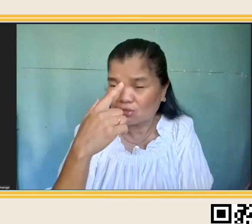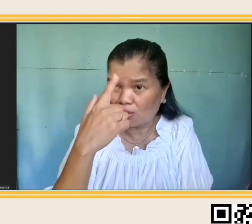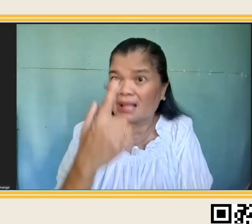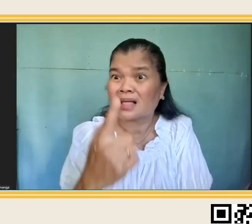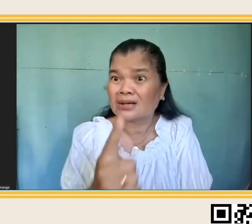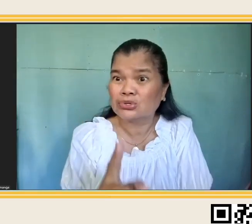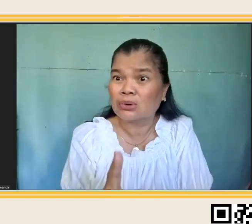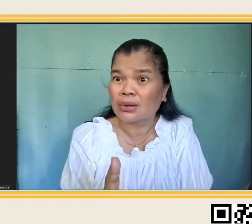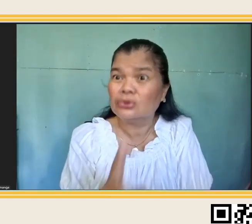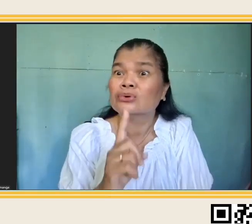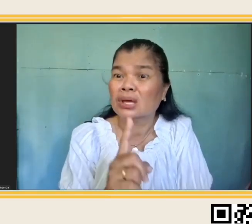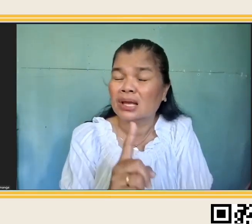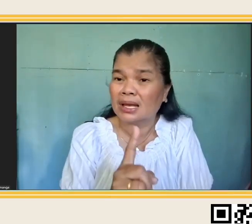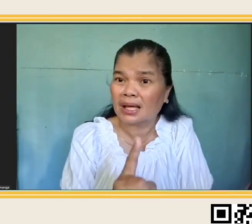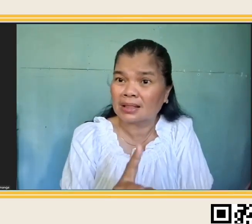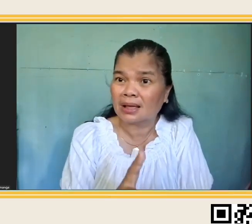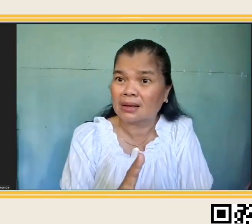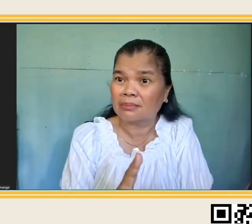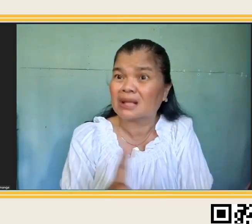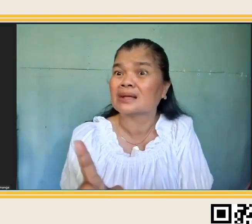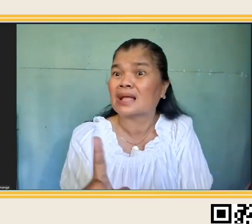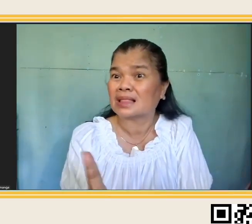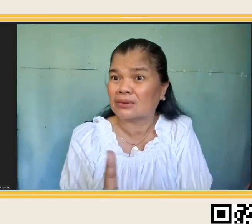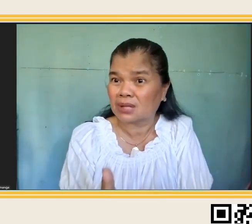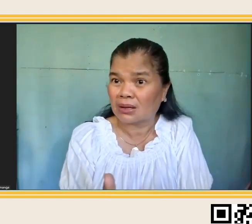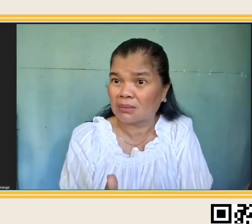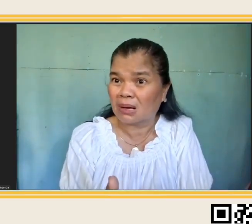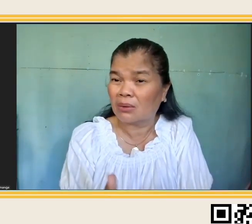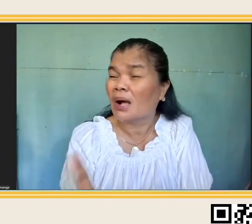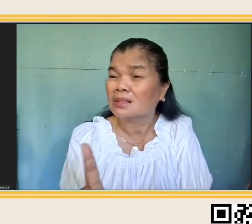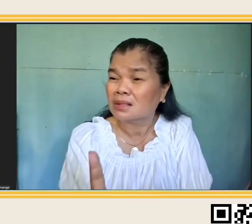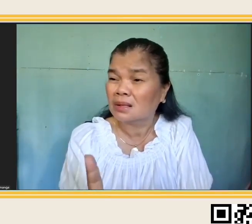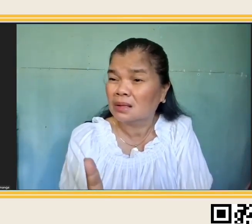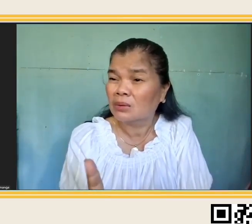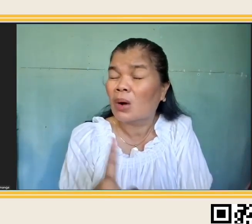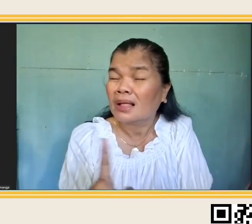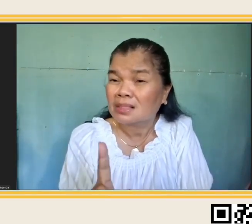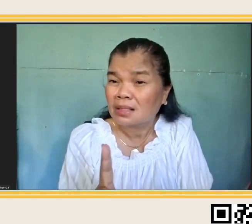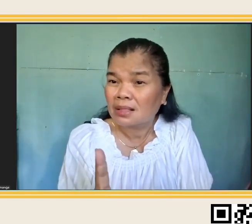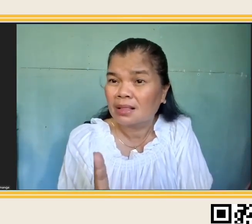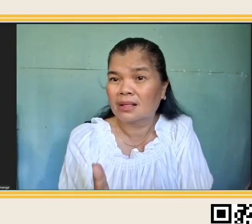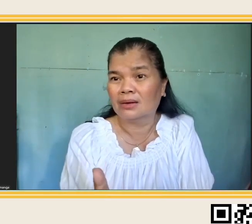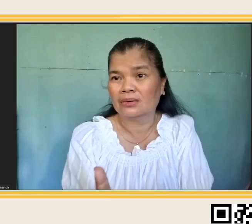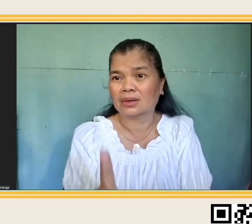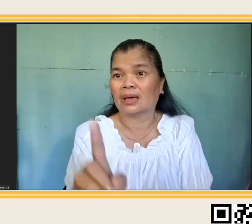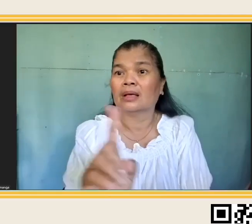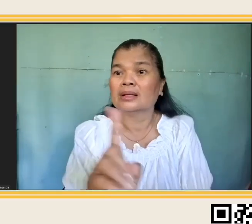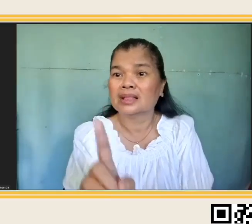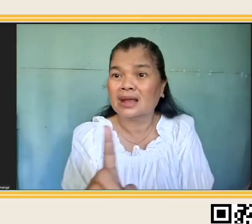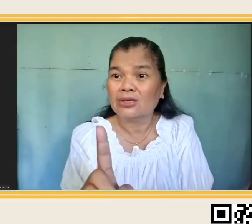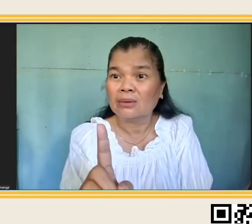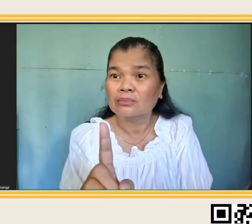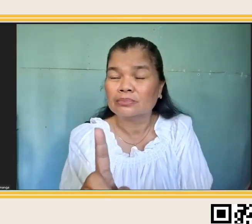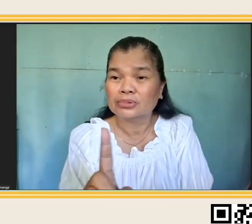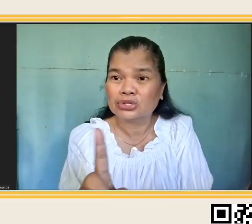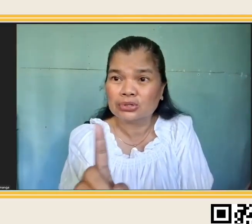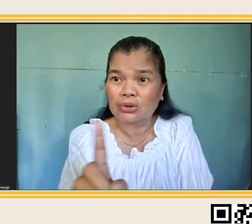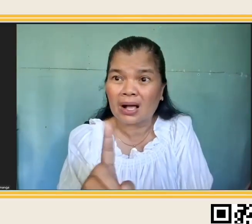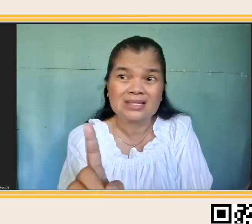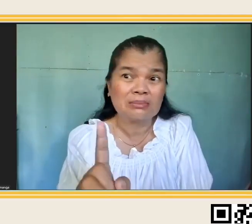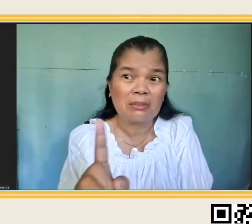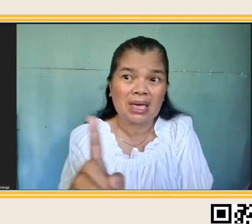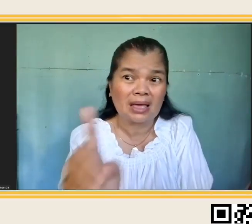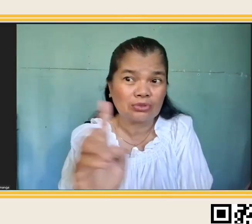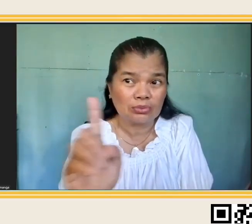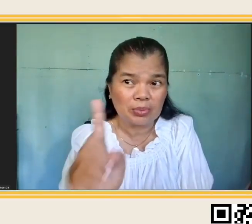or kaya tumataas yung yung kilay natin. Pag nagtatanong tayo, di ba? What? What? Okay. Tingnan niyo ang position